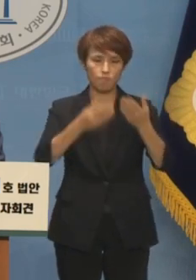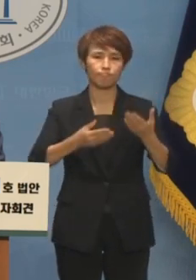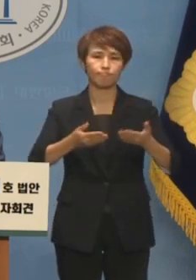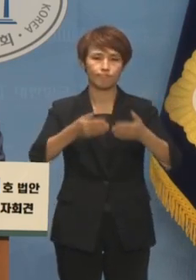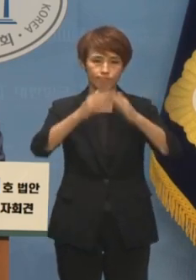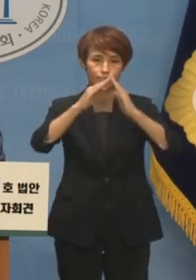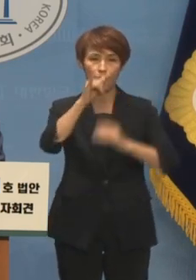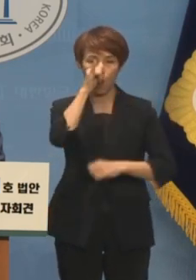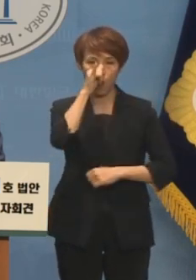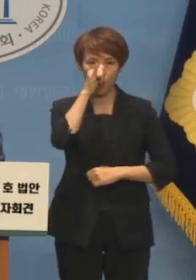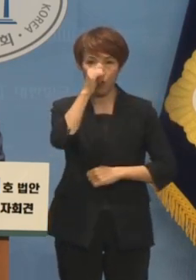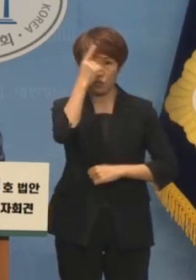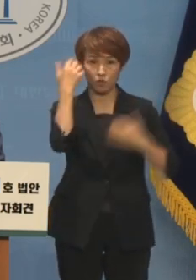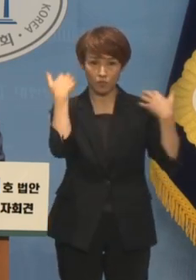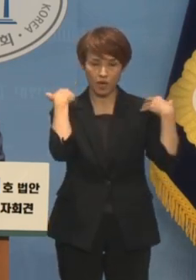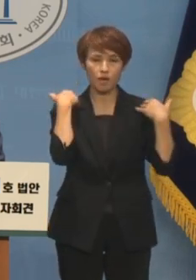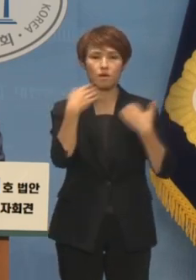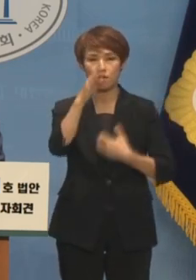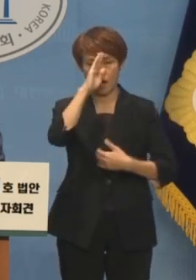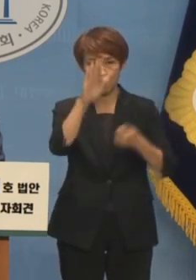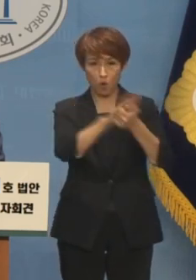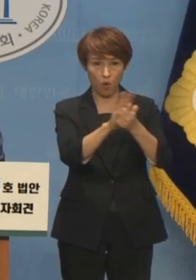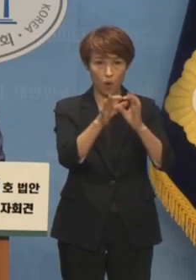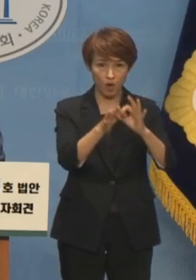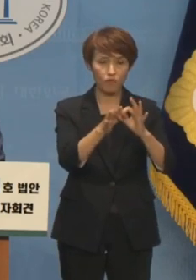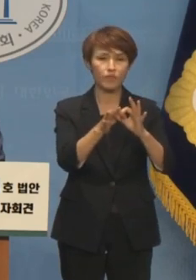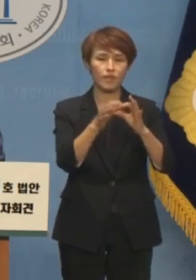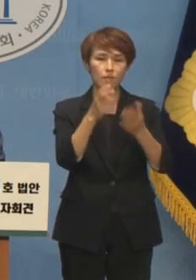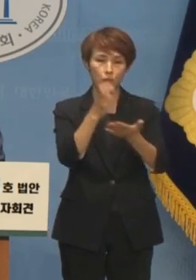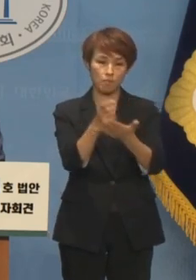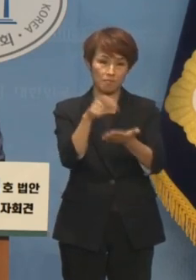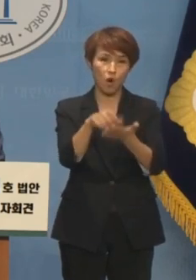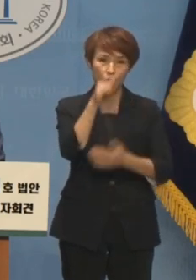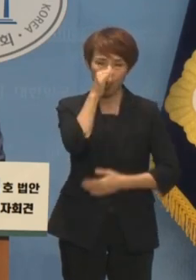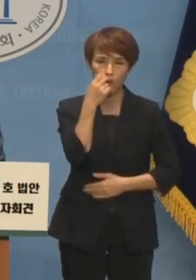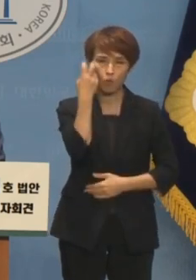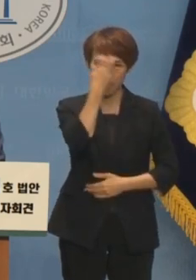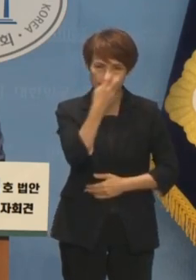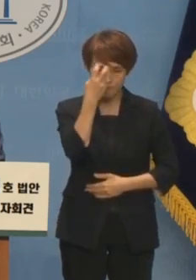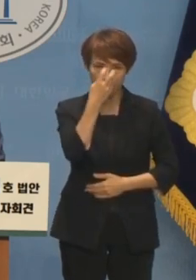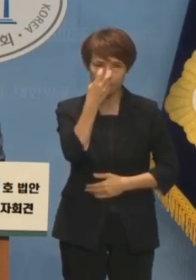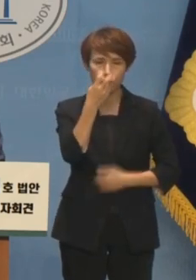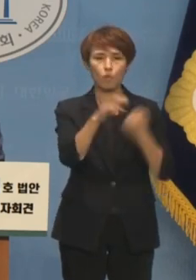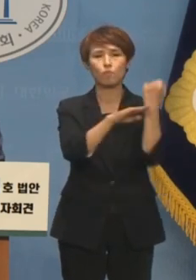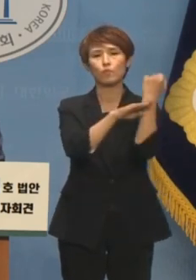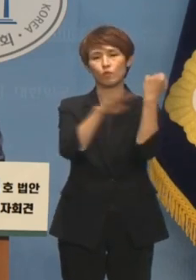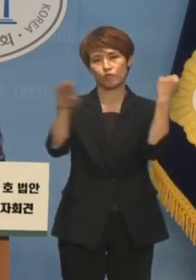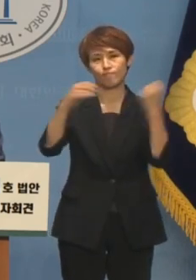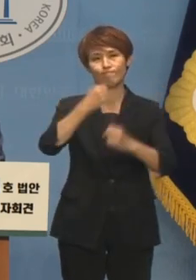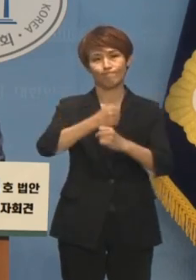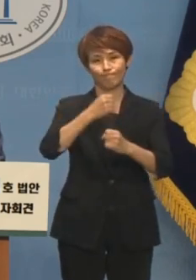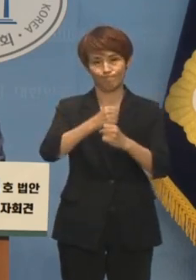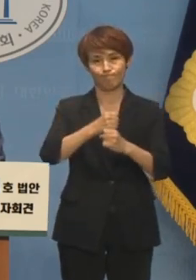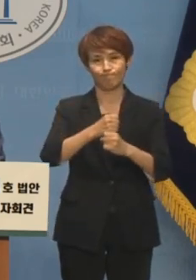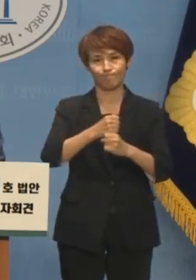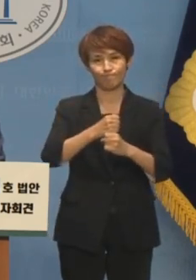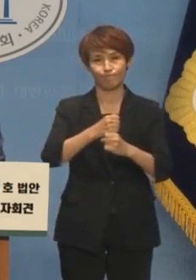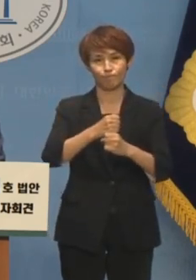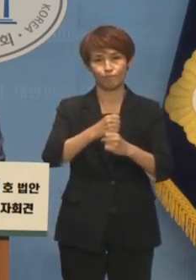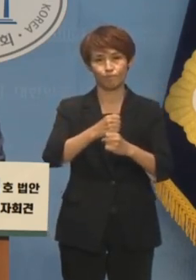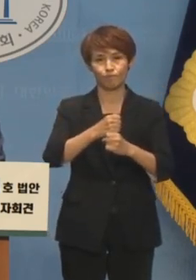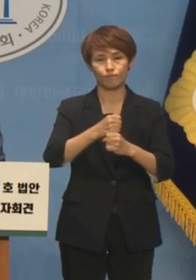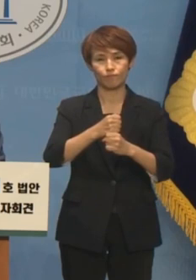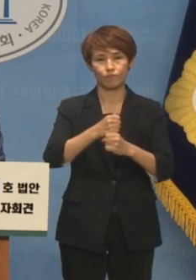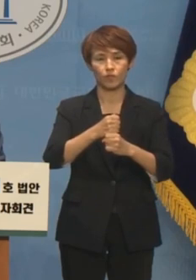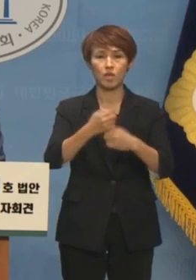양성 시책을 수립하도록 하고 간병인력 관리 감독 표준 지침을 마련하도록 하며 일정 규모